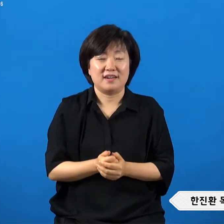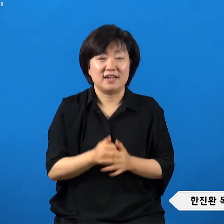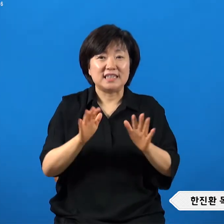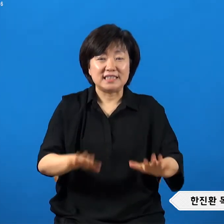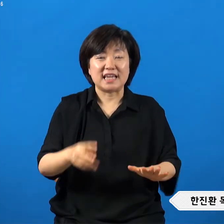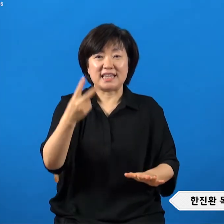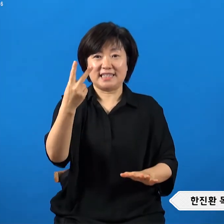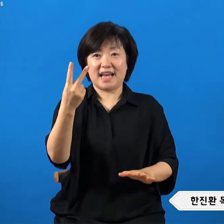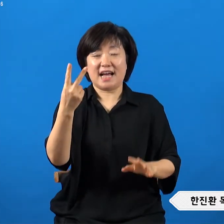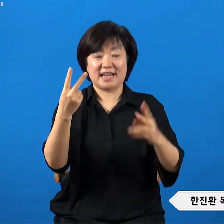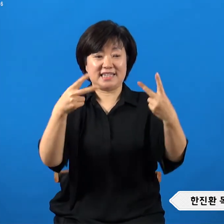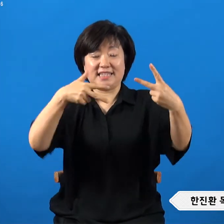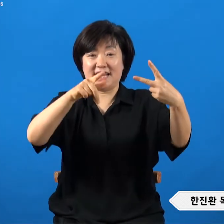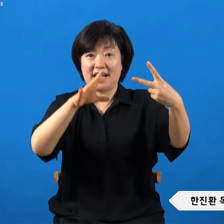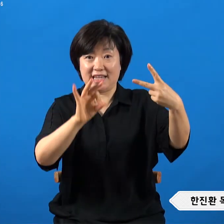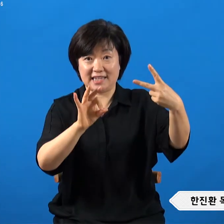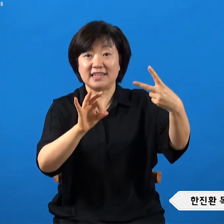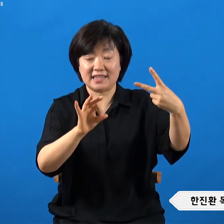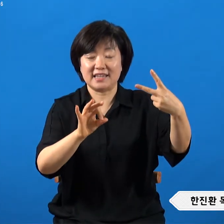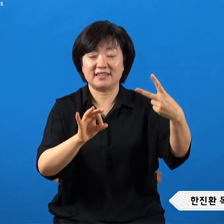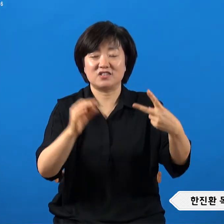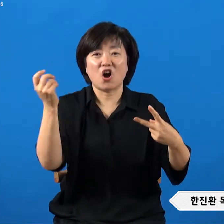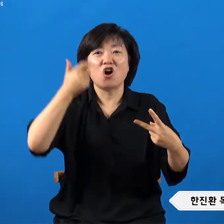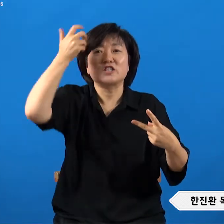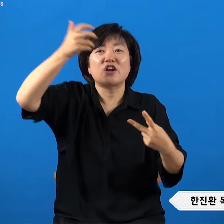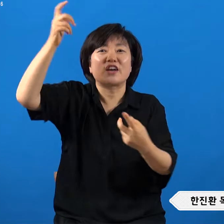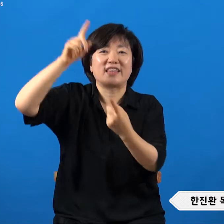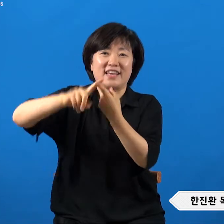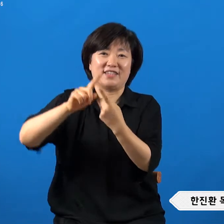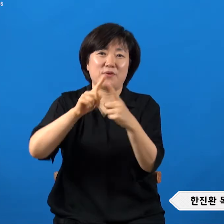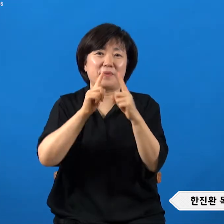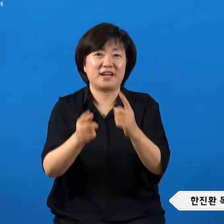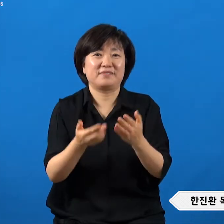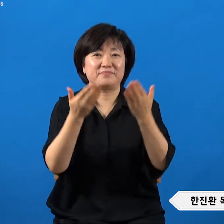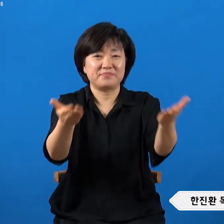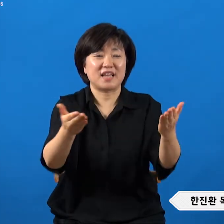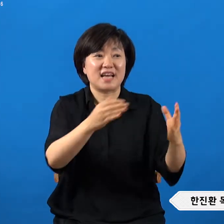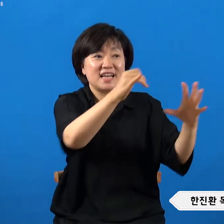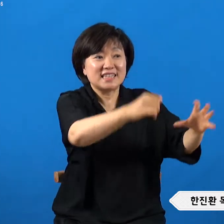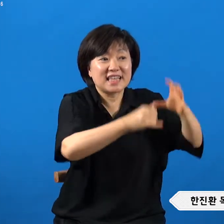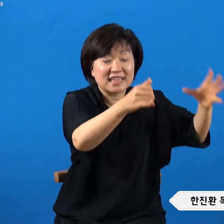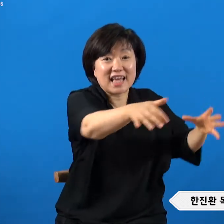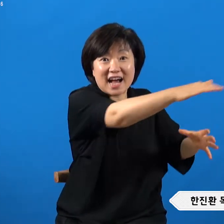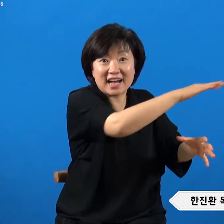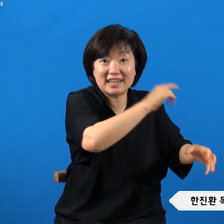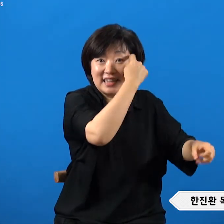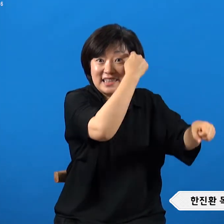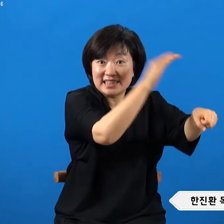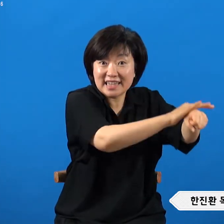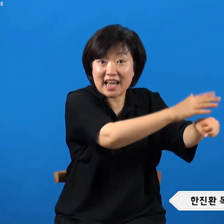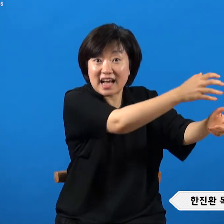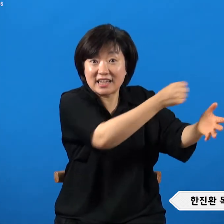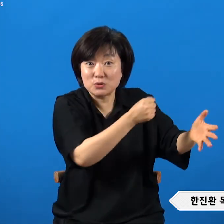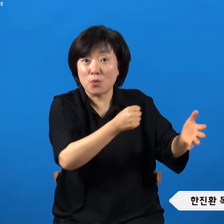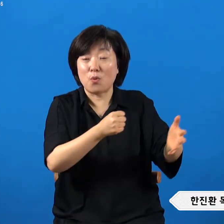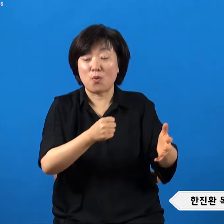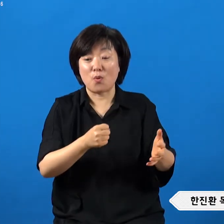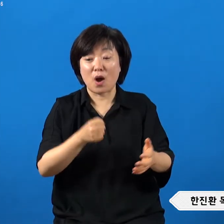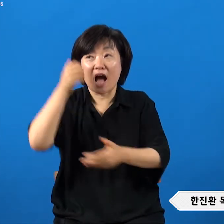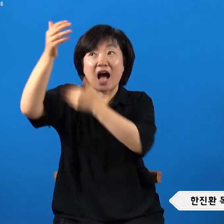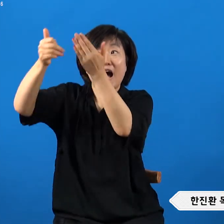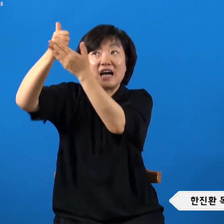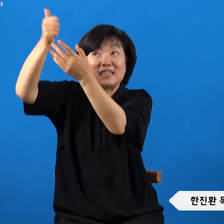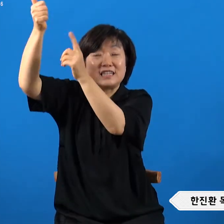이제 2장에 와서 성령에 대해서 말씀하기 시작합니다. 세상 지혜로 하나님을 알 수